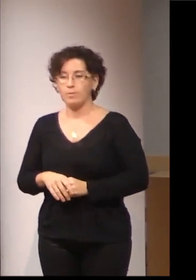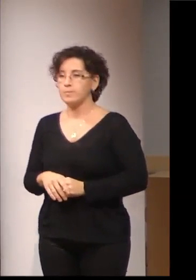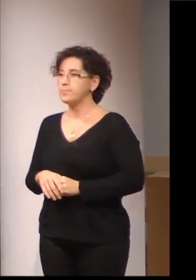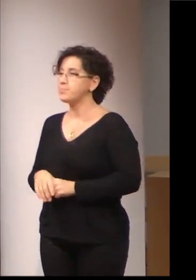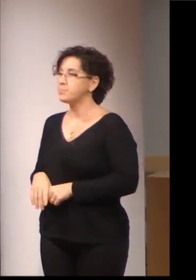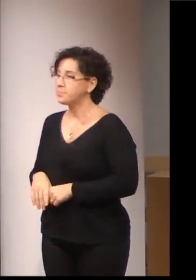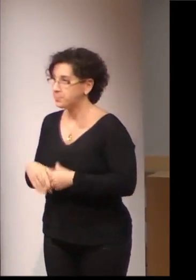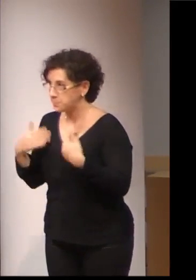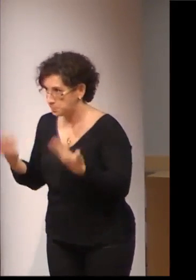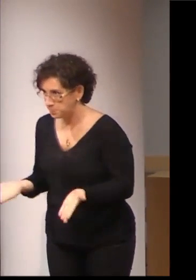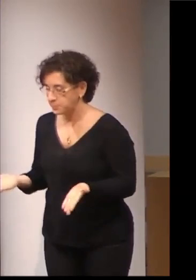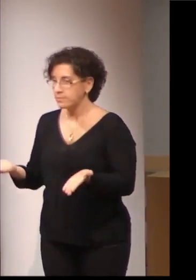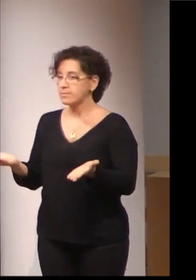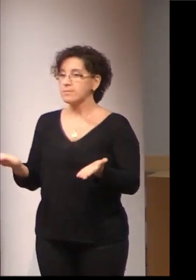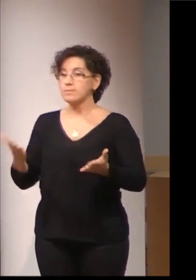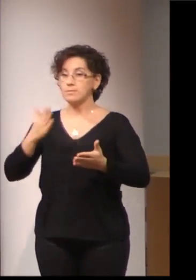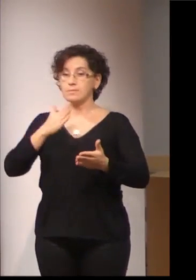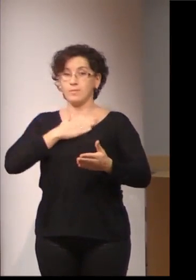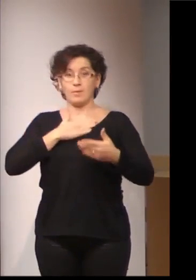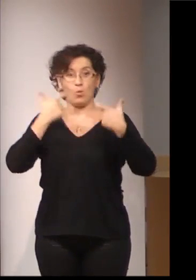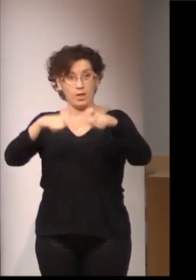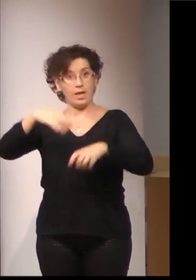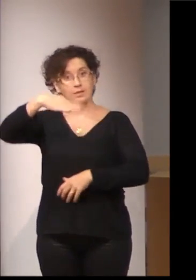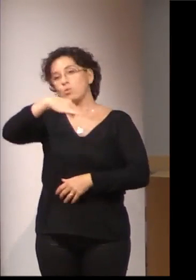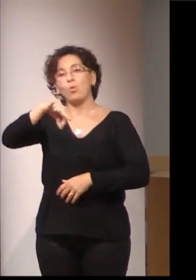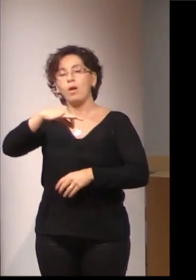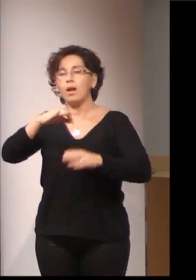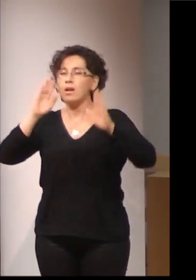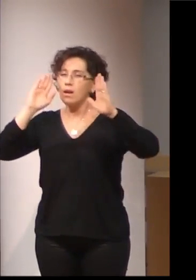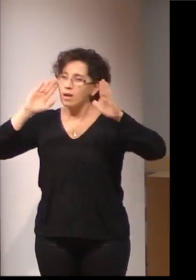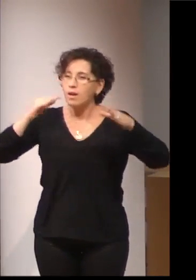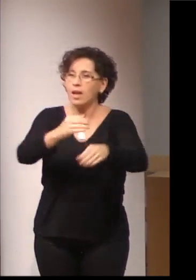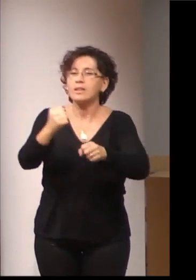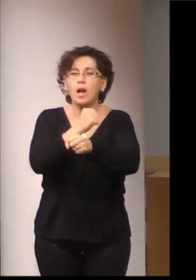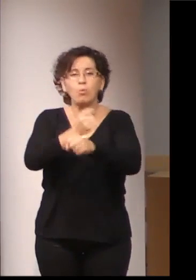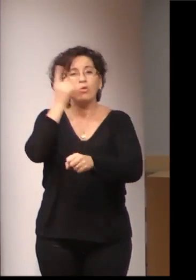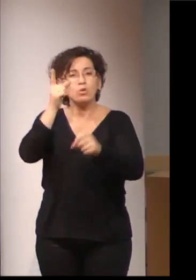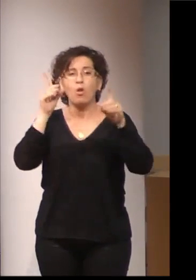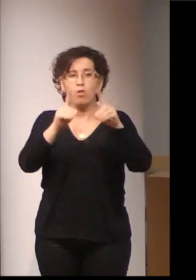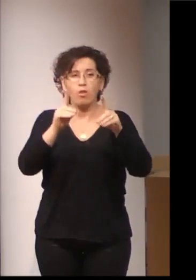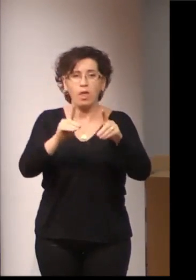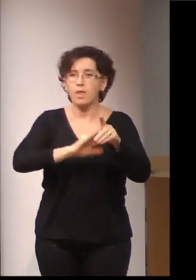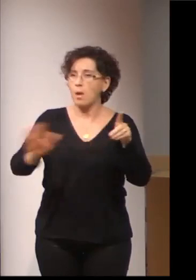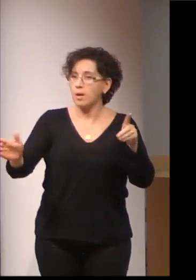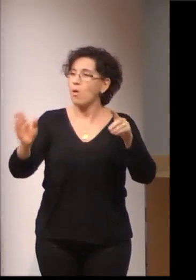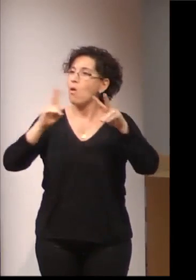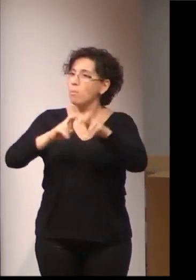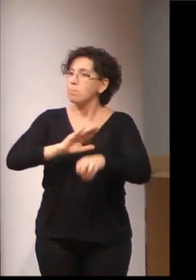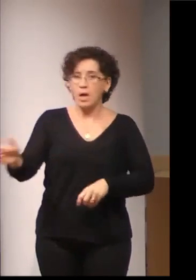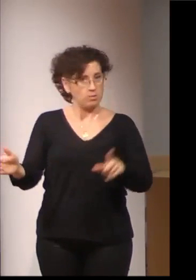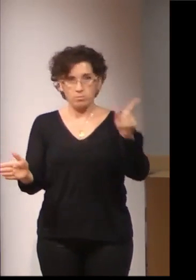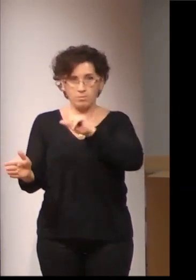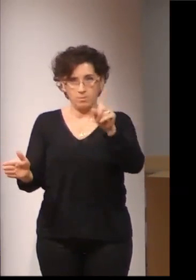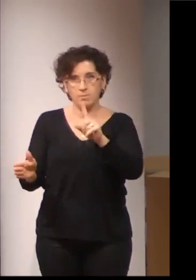En este sentido, USIL-SEUBA ha dedicado su trabajo no solo a la docencia, no solo a la investigación, sino